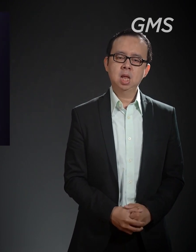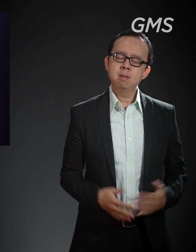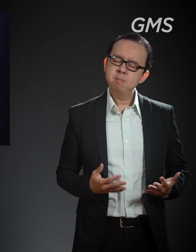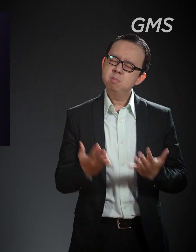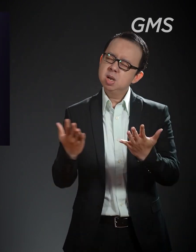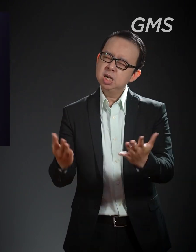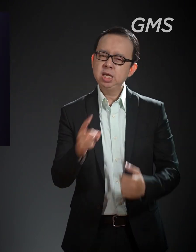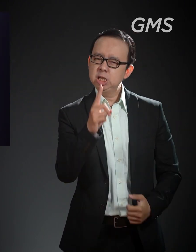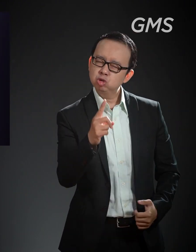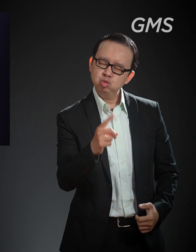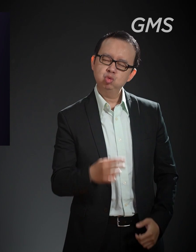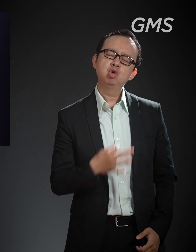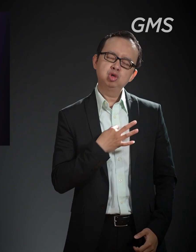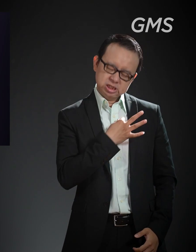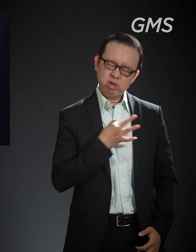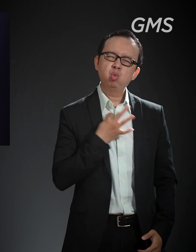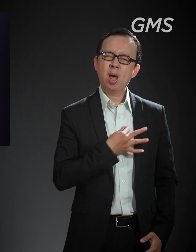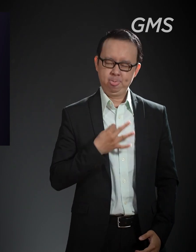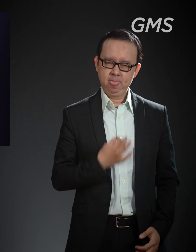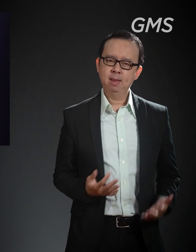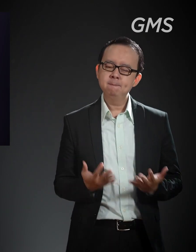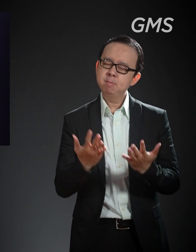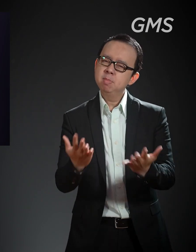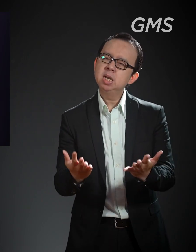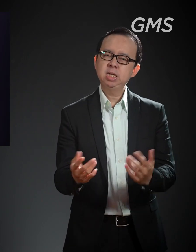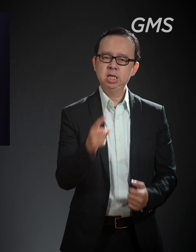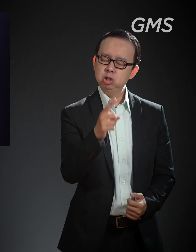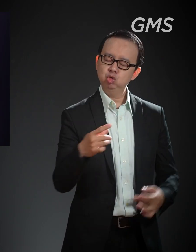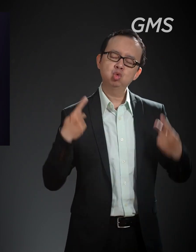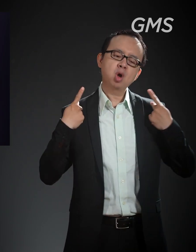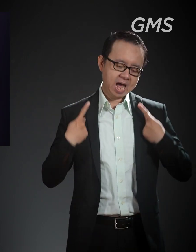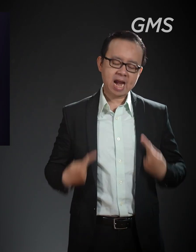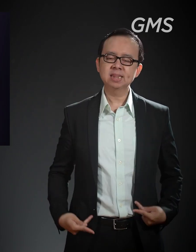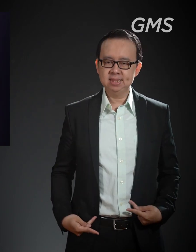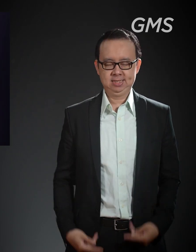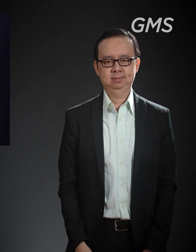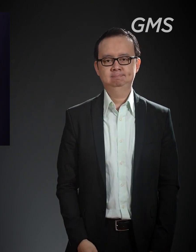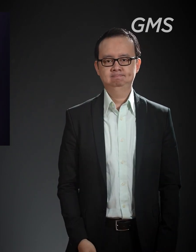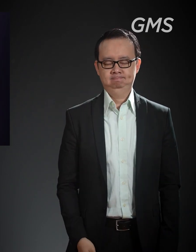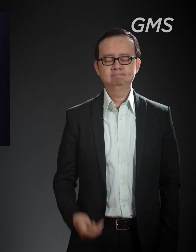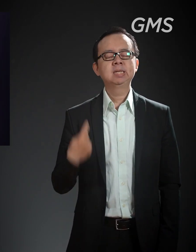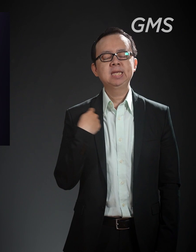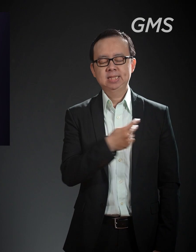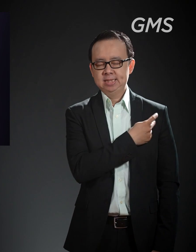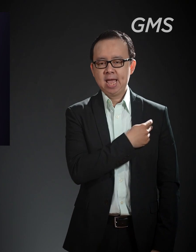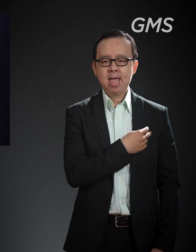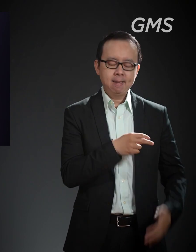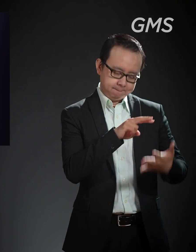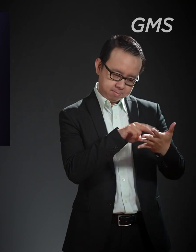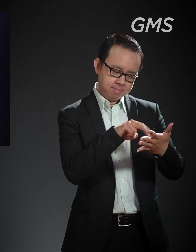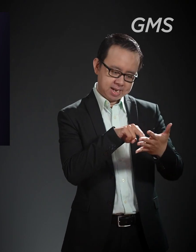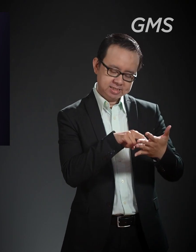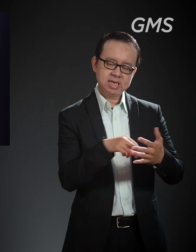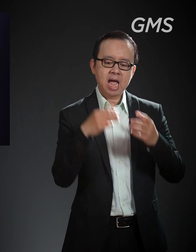character. Nah, kita akan membaca sebuah cerita yang membuat terharu dari jemaat-jemaat